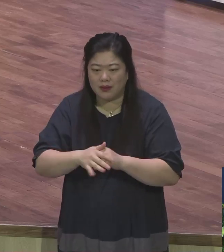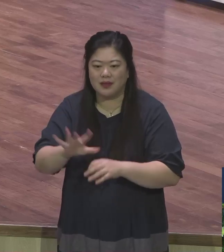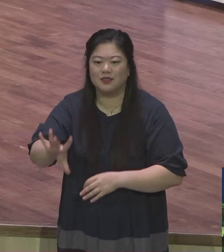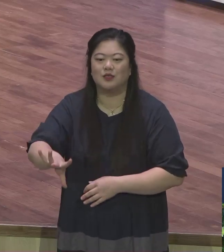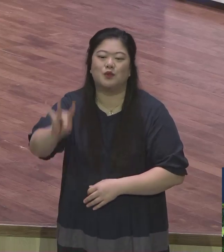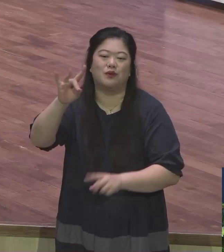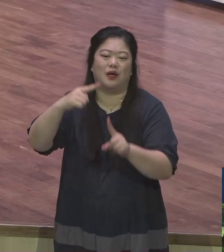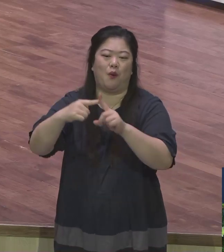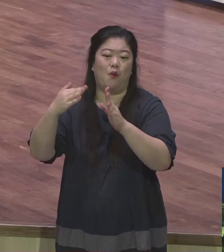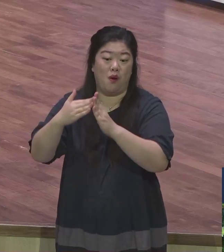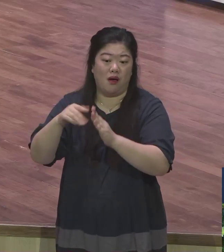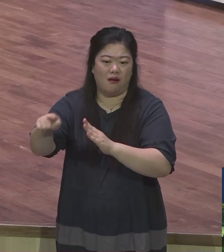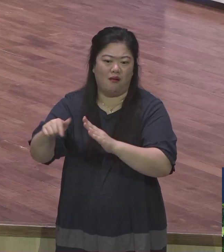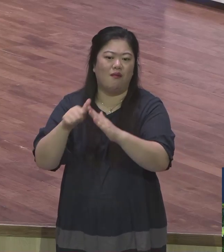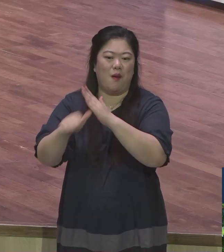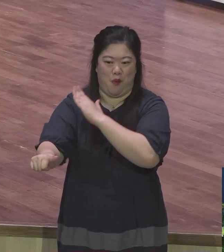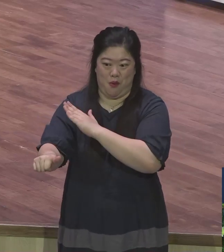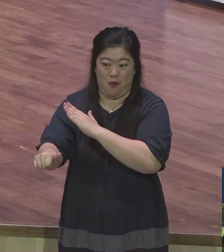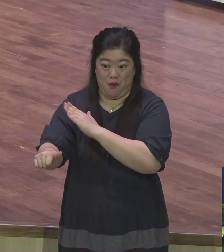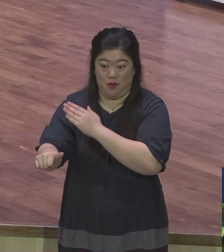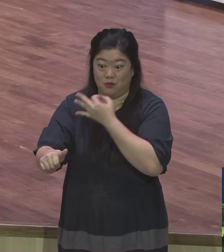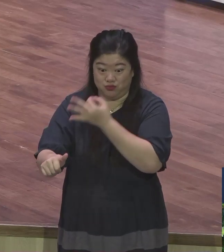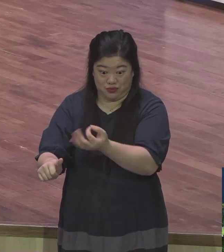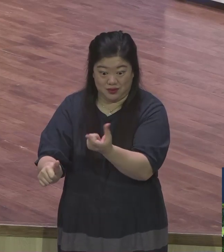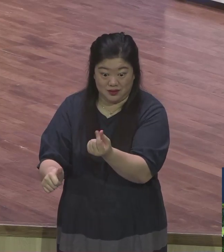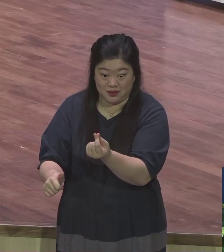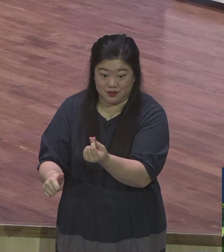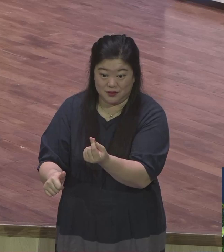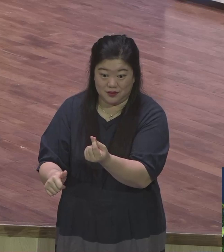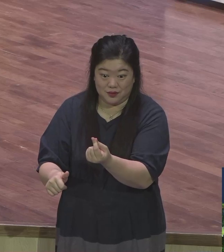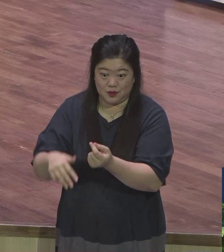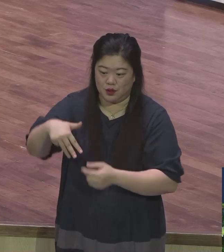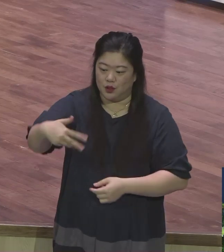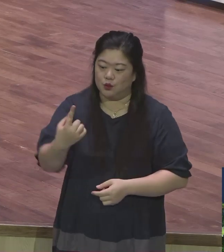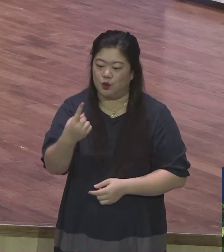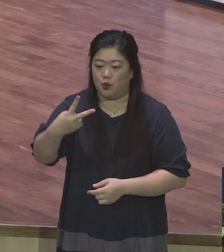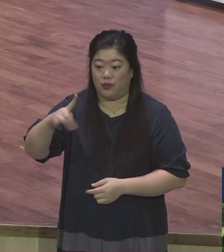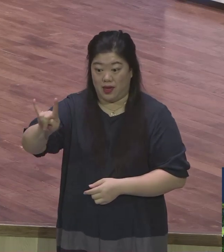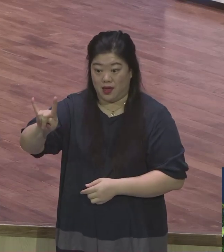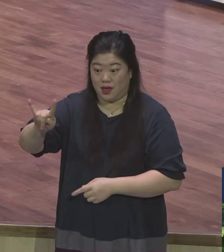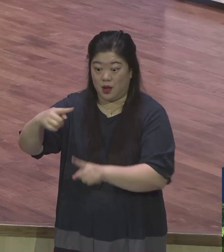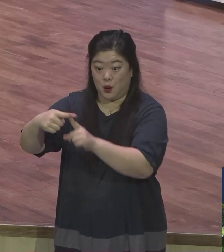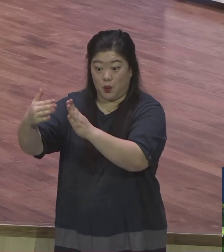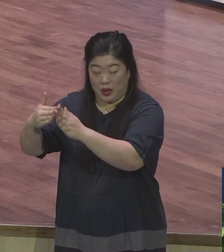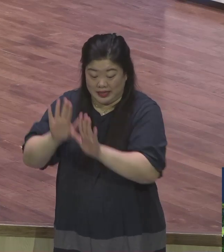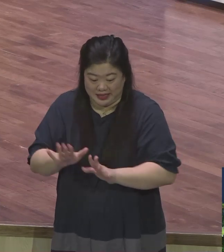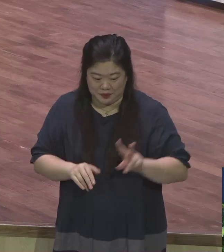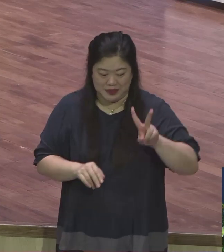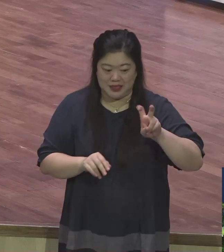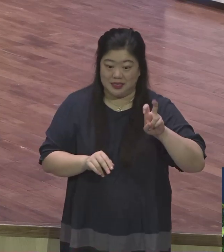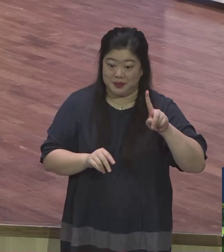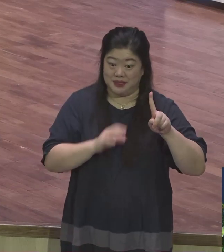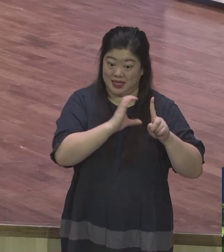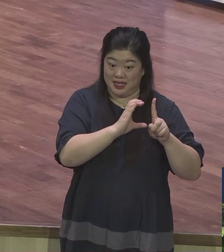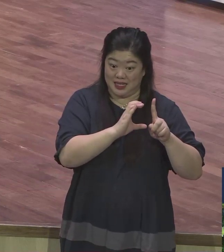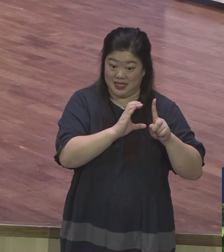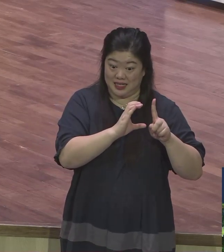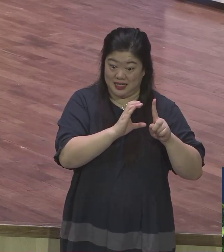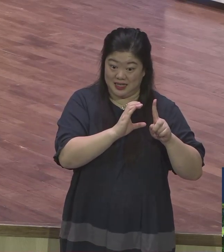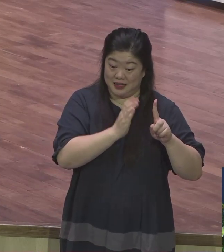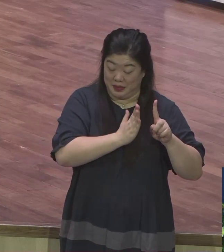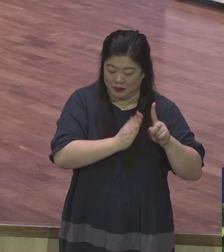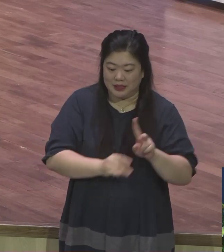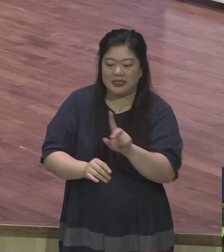그러죠? 초대교회 초대교회 1세기 초대교회는요 능력있는